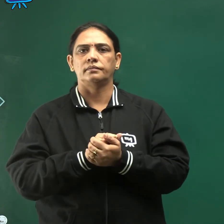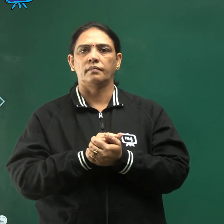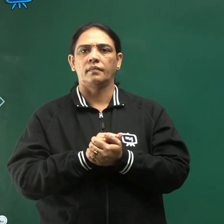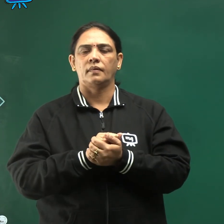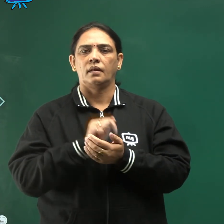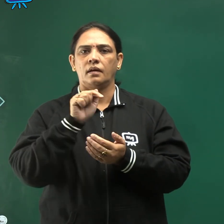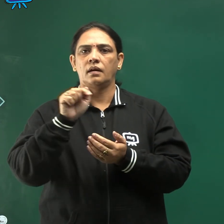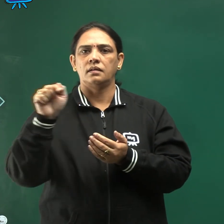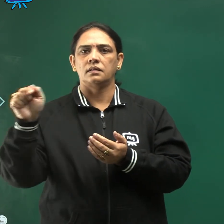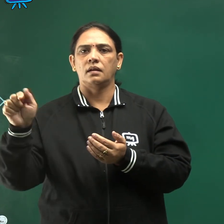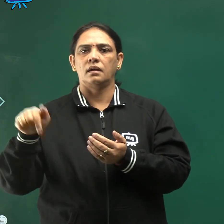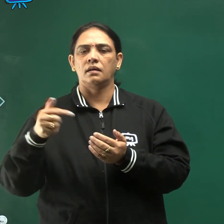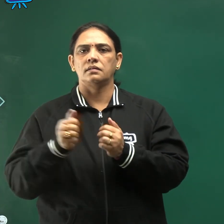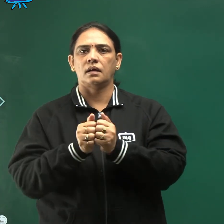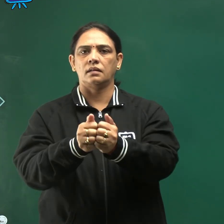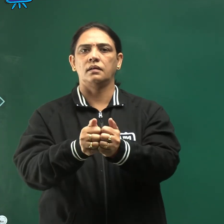खाली स्थान के साथ